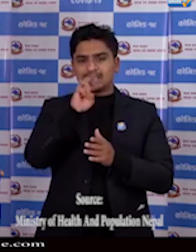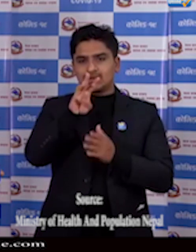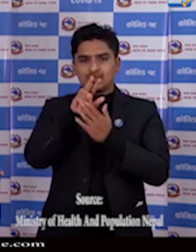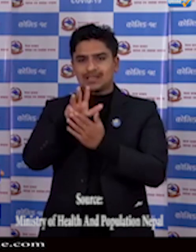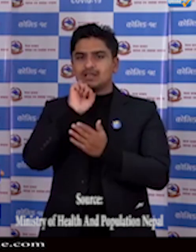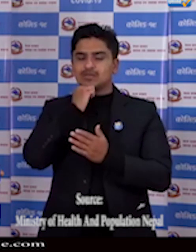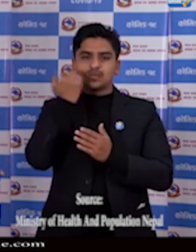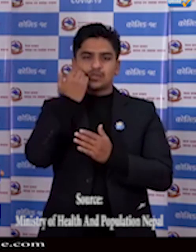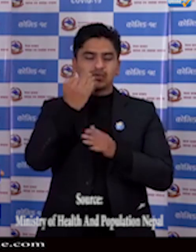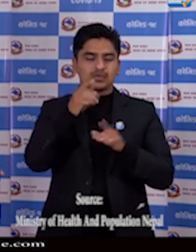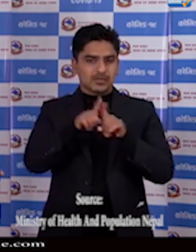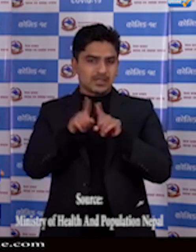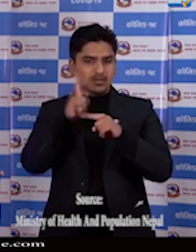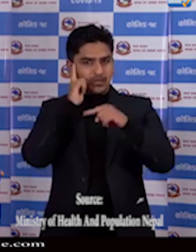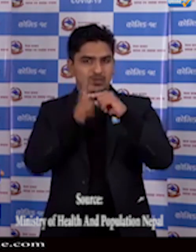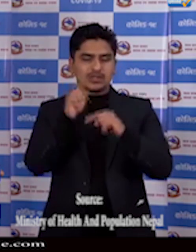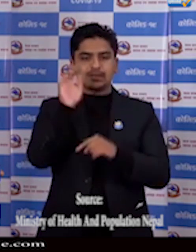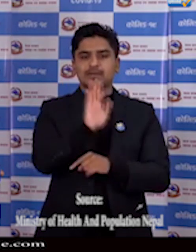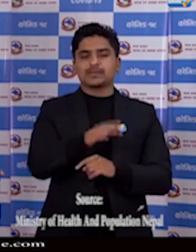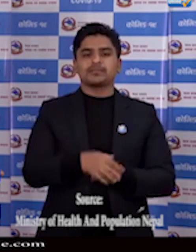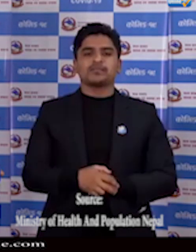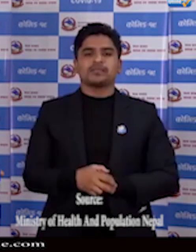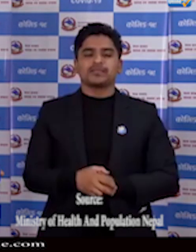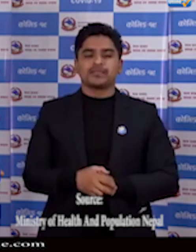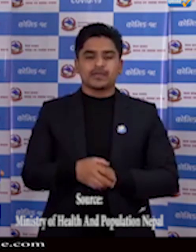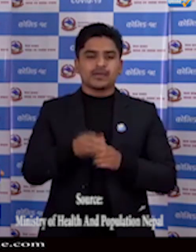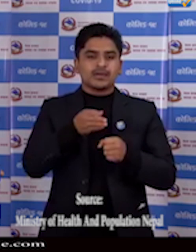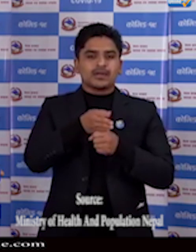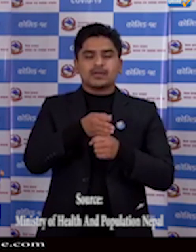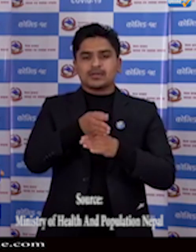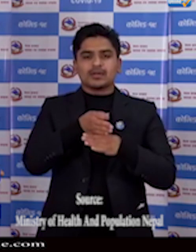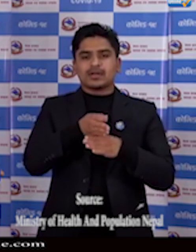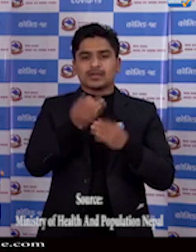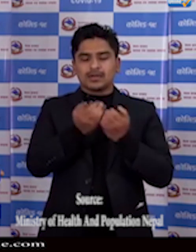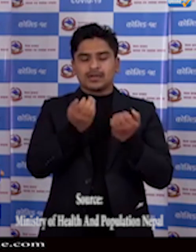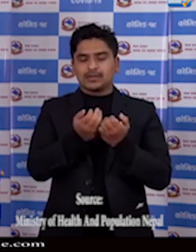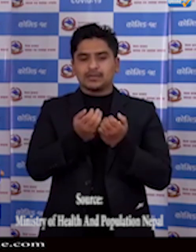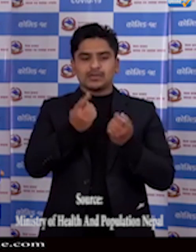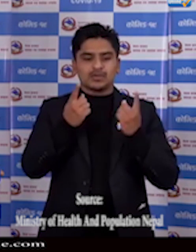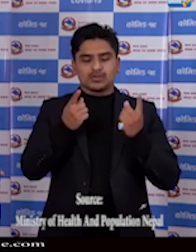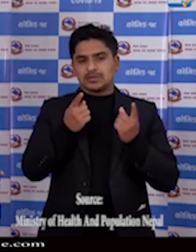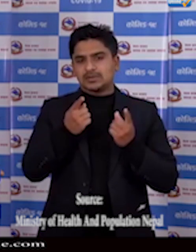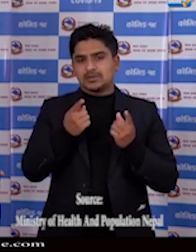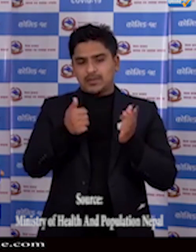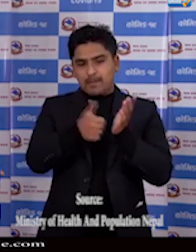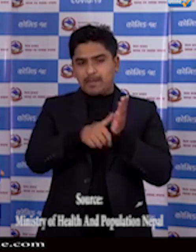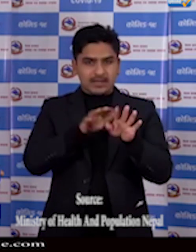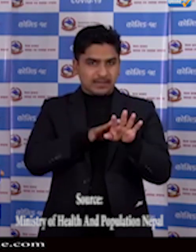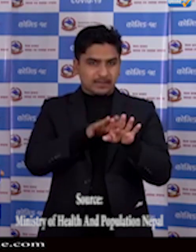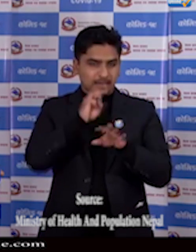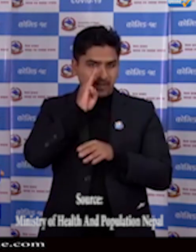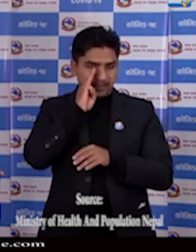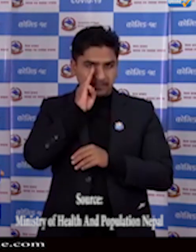1 जना 39 वर्षीय पुरुषको पनि पोजिटिभ आएको छ। त्यसै गरी धरानमा गरिएको बिपी कोइराला स्वास्थ्य विज्ञान प्रतिष्ठानको प्रयोगशालामा